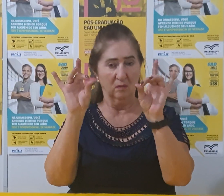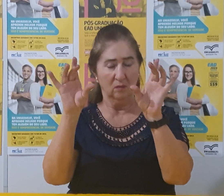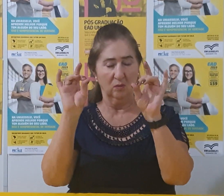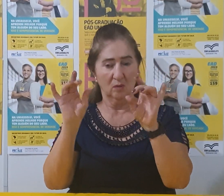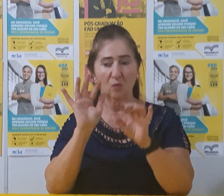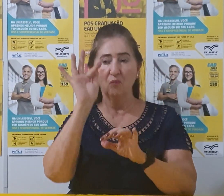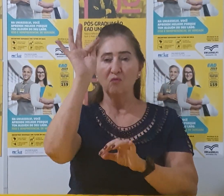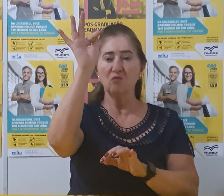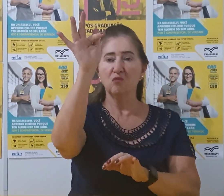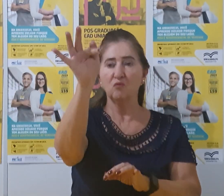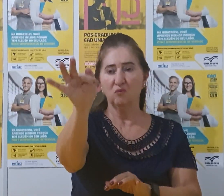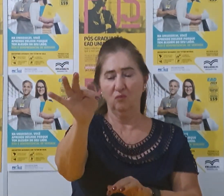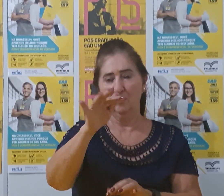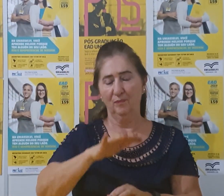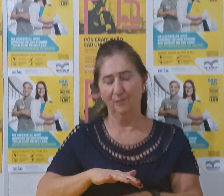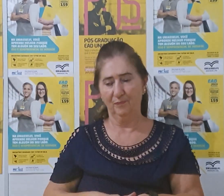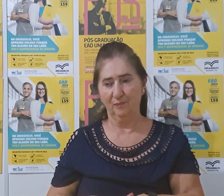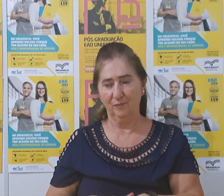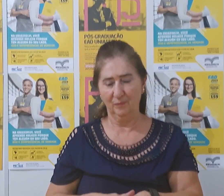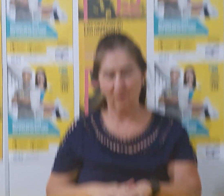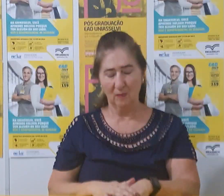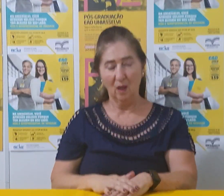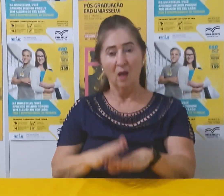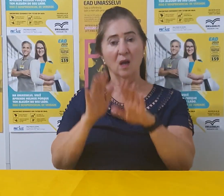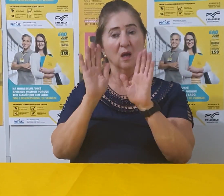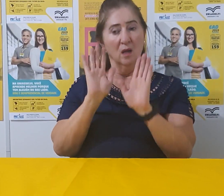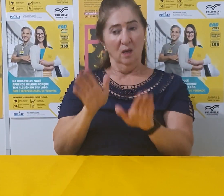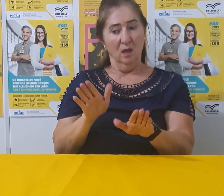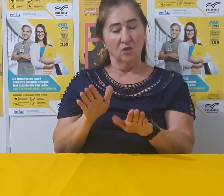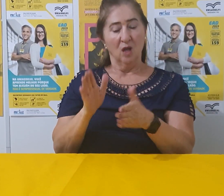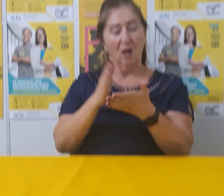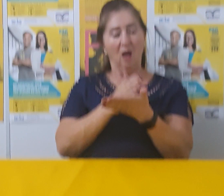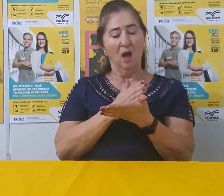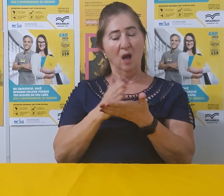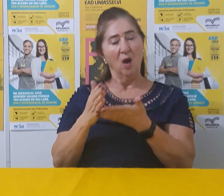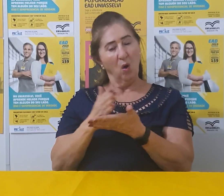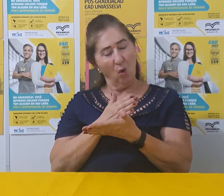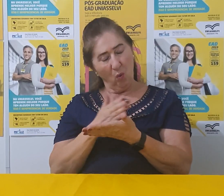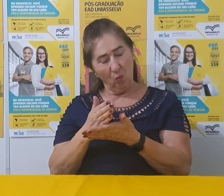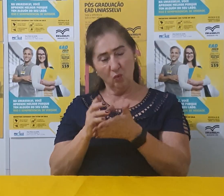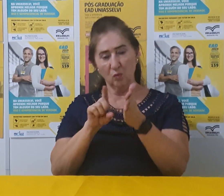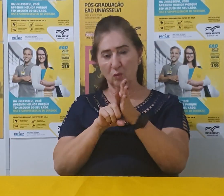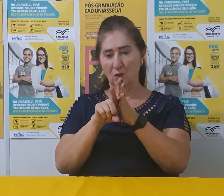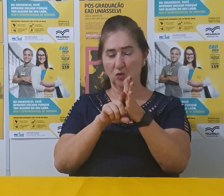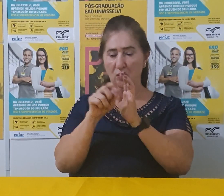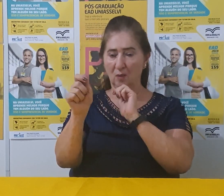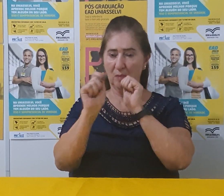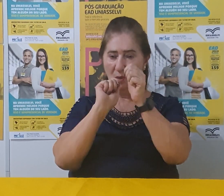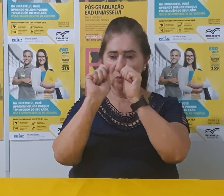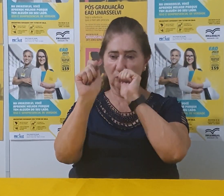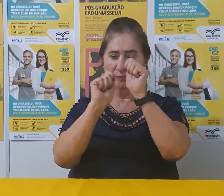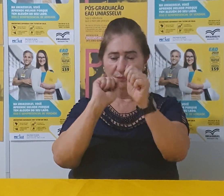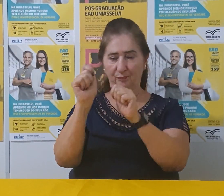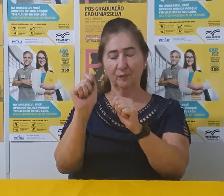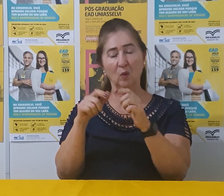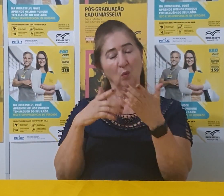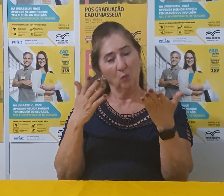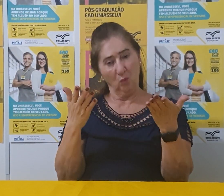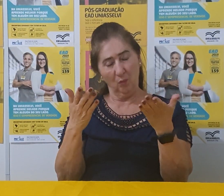futuro. Foram então levantados alguns questionamentos aos entrevistados, como: você